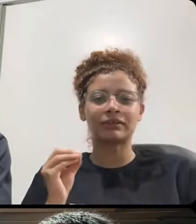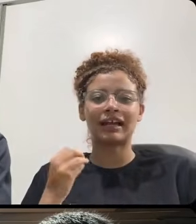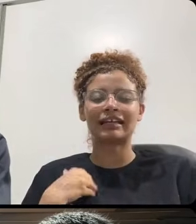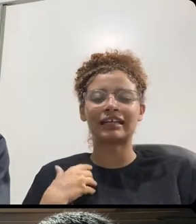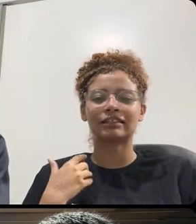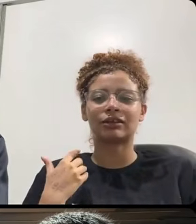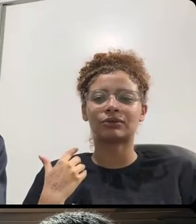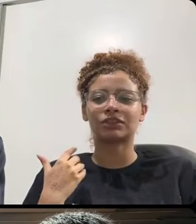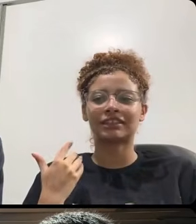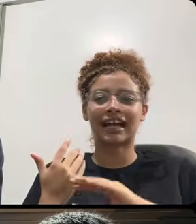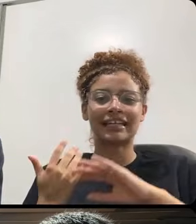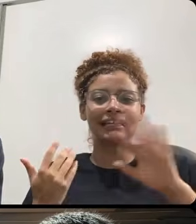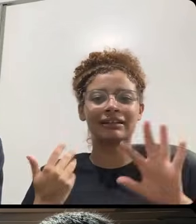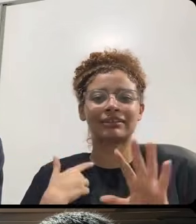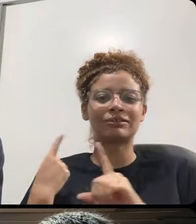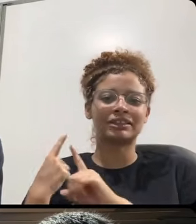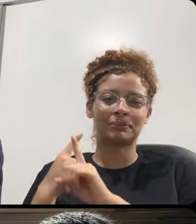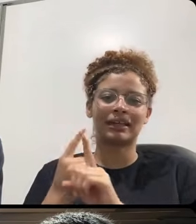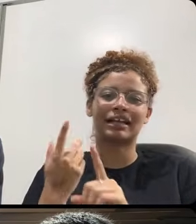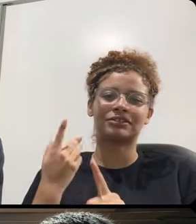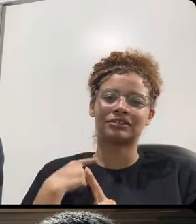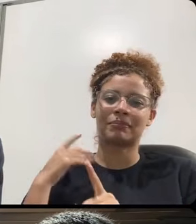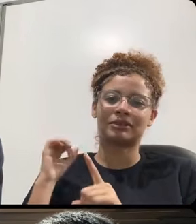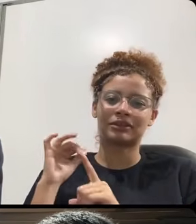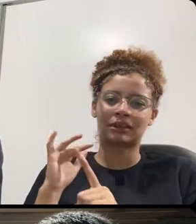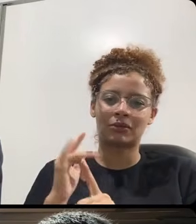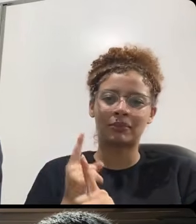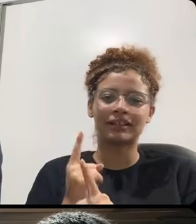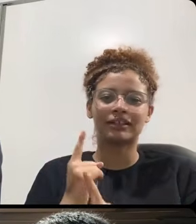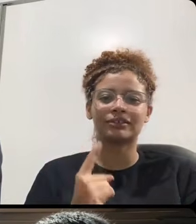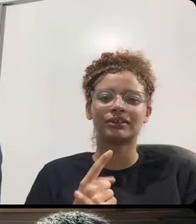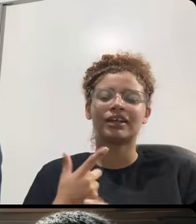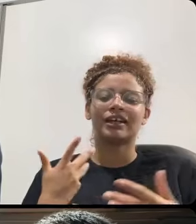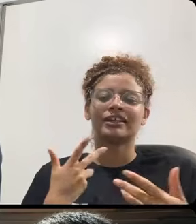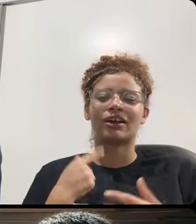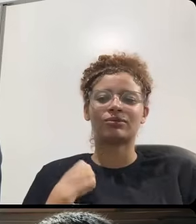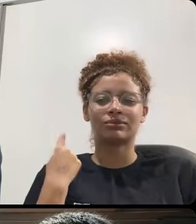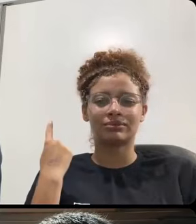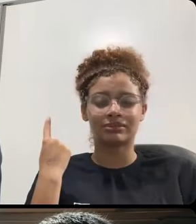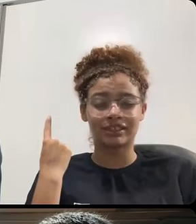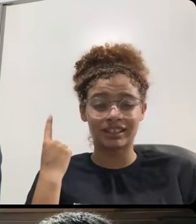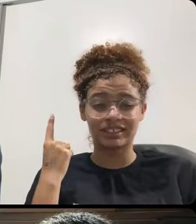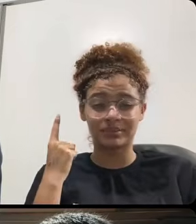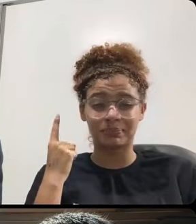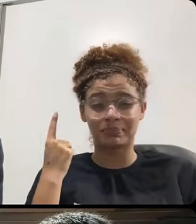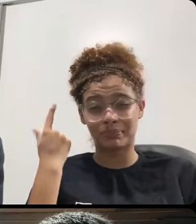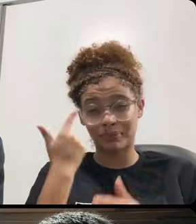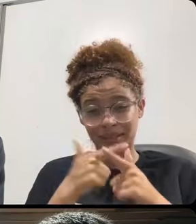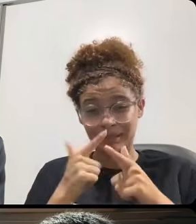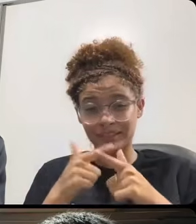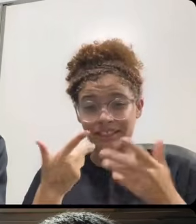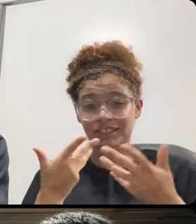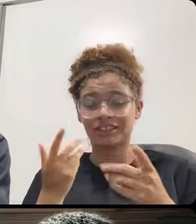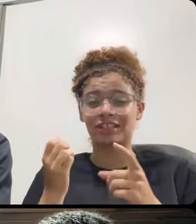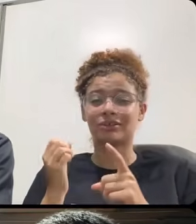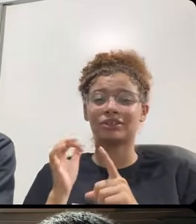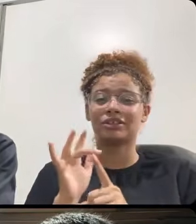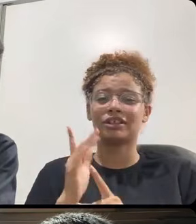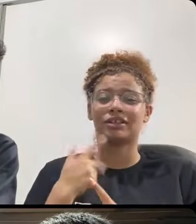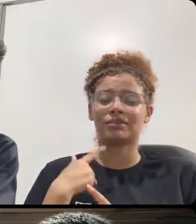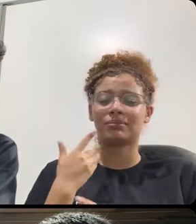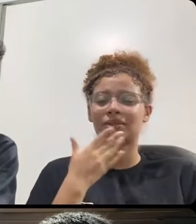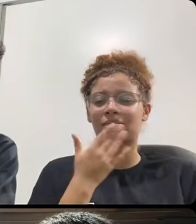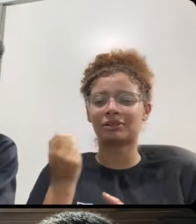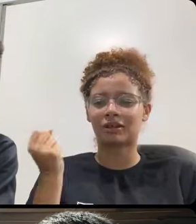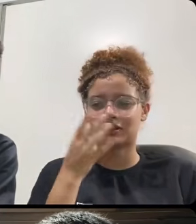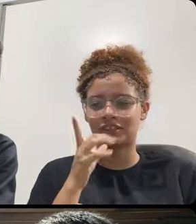para o quadrangular em questão de sair e não ter um discipulado, de não ter pessoas acompanhando, que é um dos grandes problemas que a gente tem